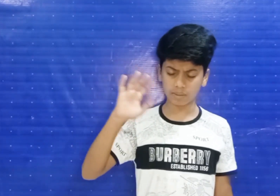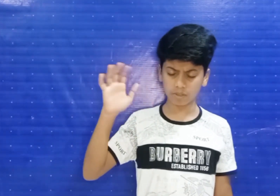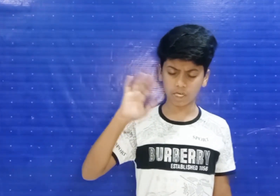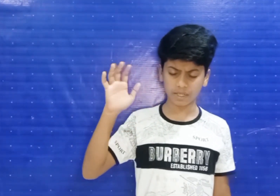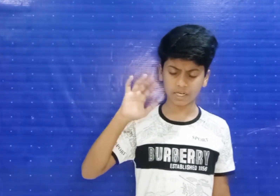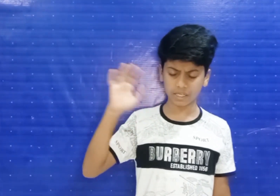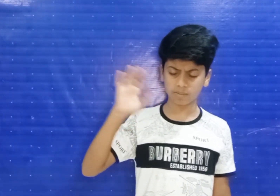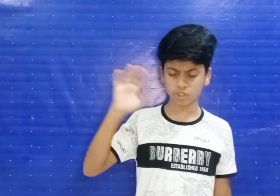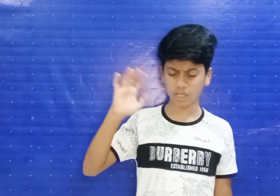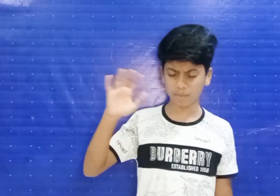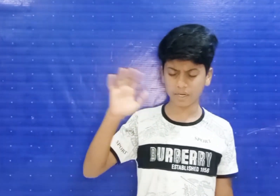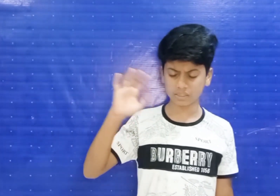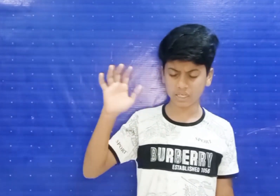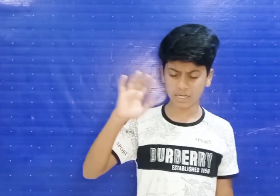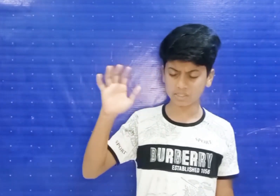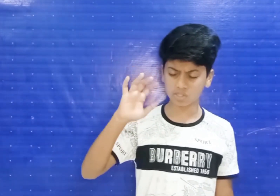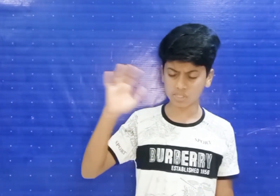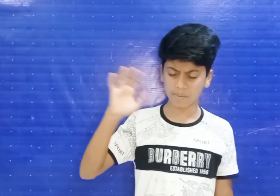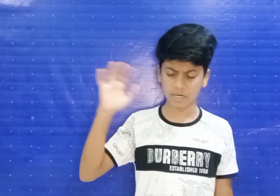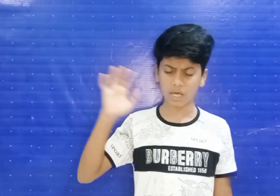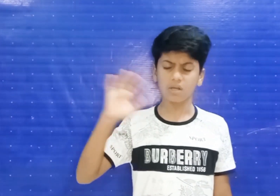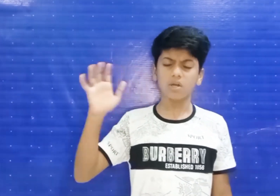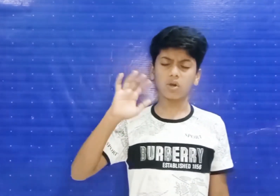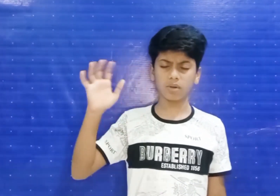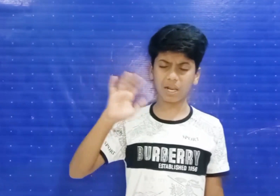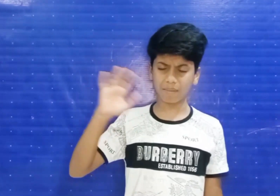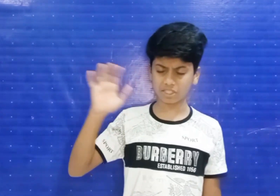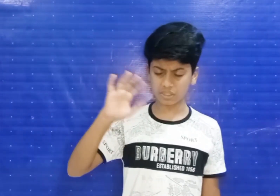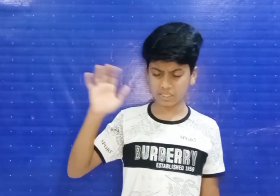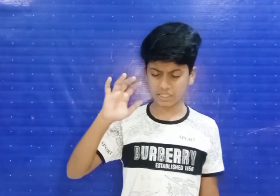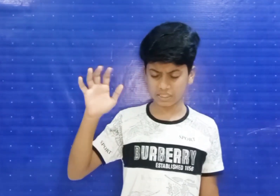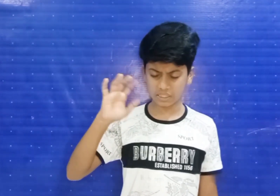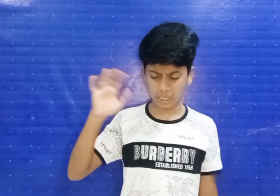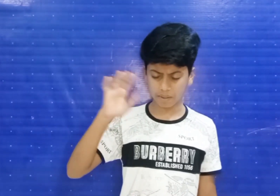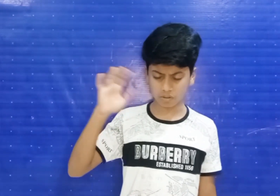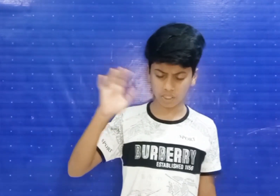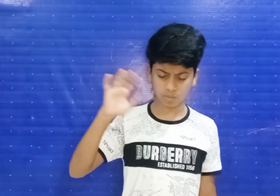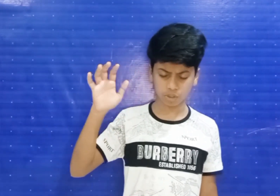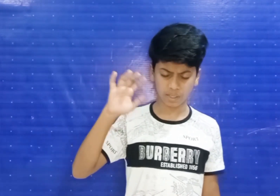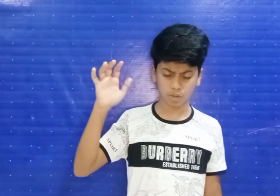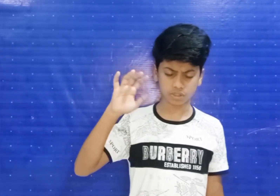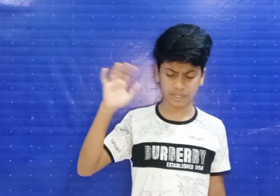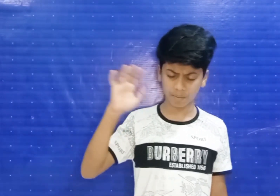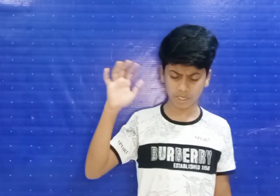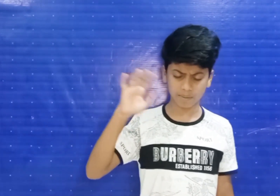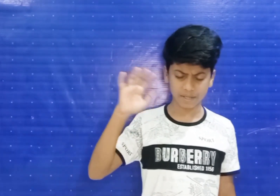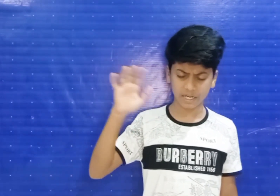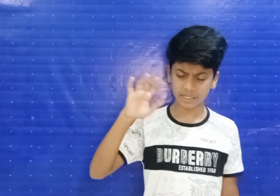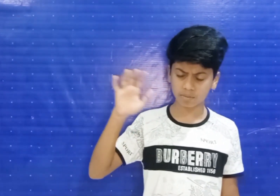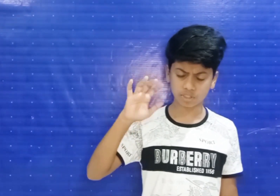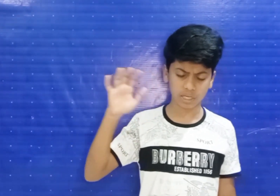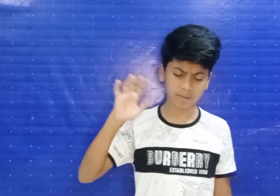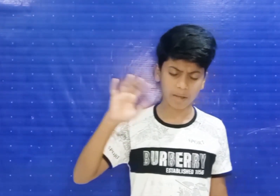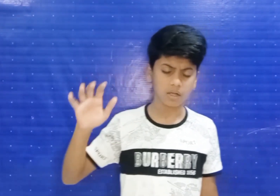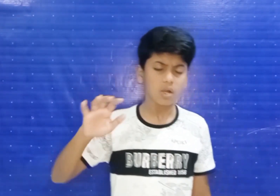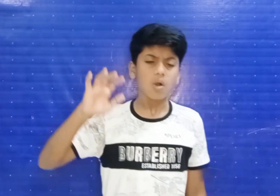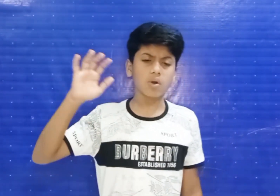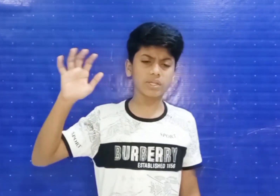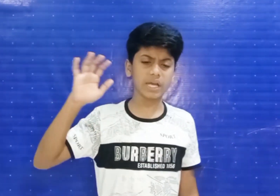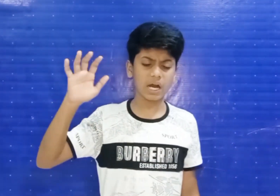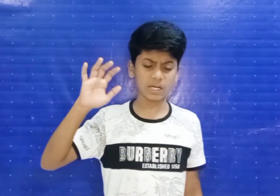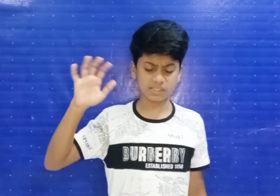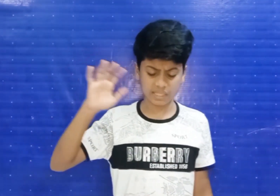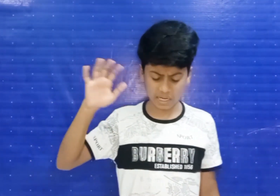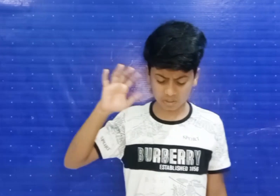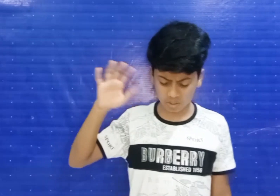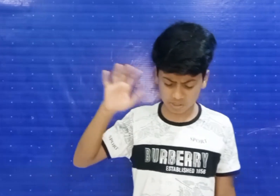पुष्कर पुष्कर बटा कपा क्रेडिट को पुष्कर बना दी करा तो इसके रपन ला ओ बने लवा शंदली का जी तेरे बा कौन तेरा पुष्कर पुष्कर बटा कपा क्रेडिट को पुष्कर बा